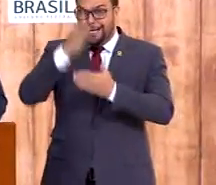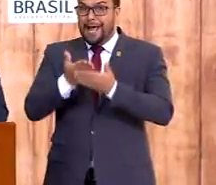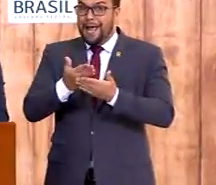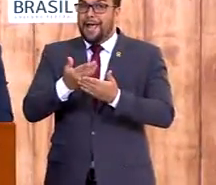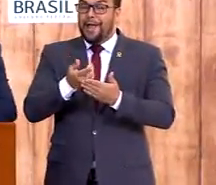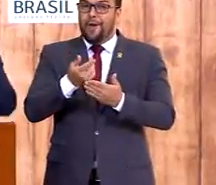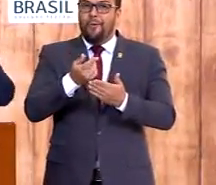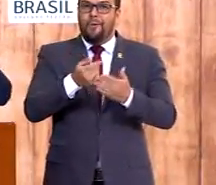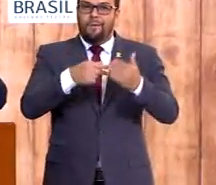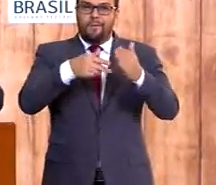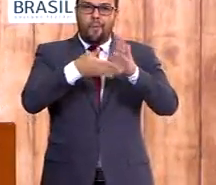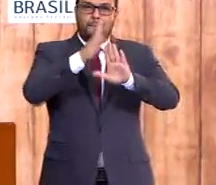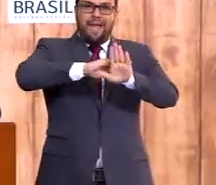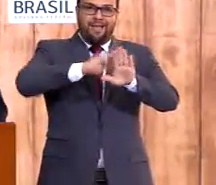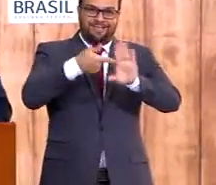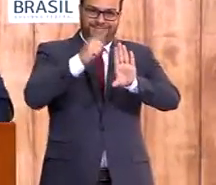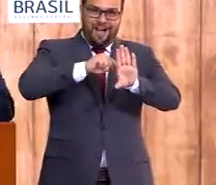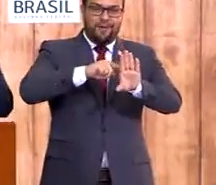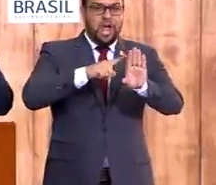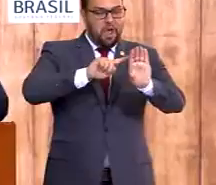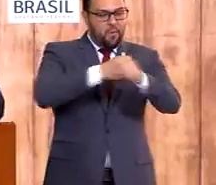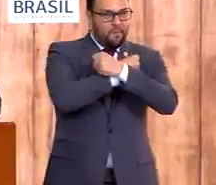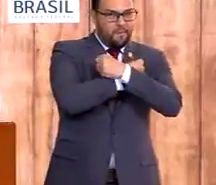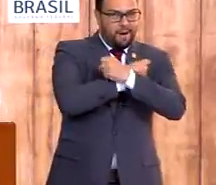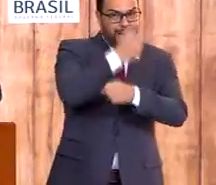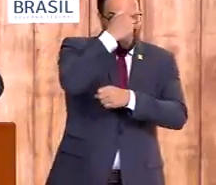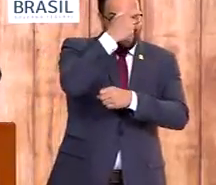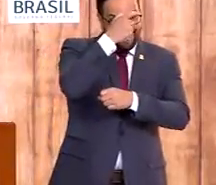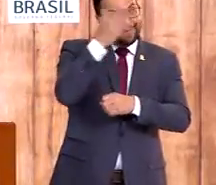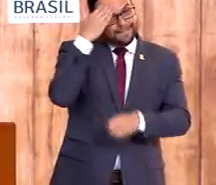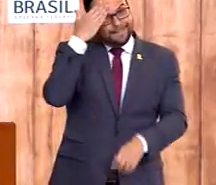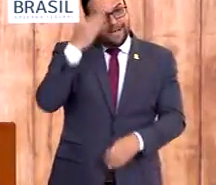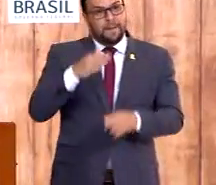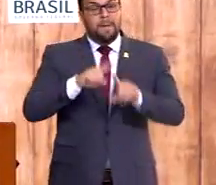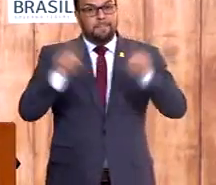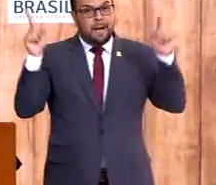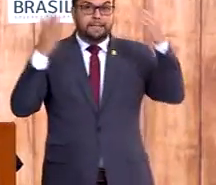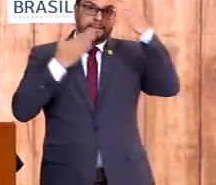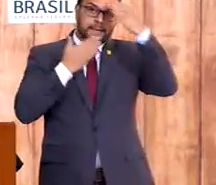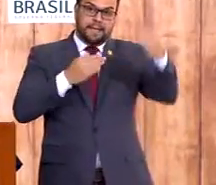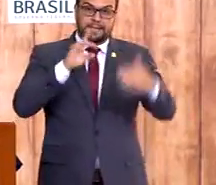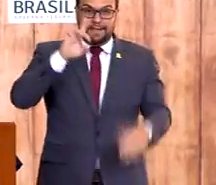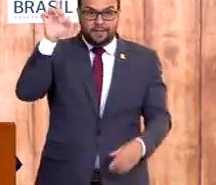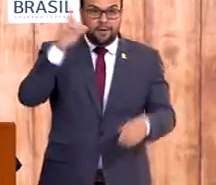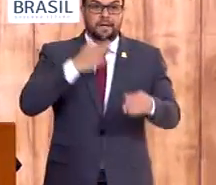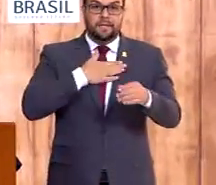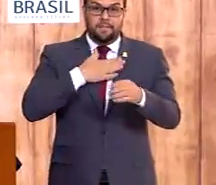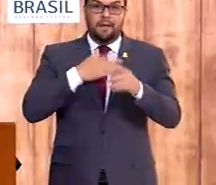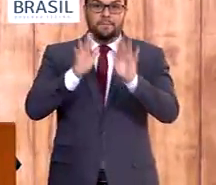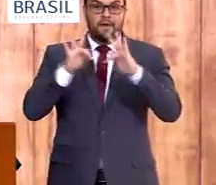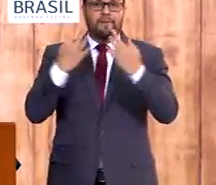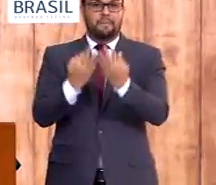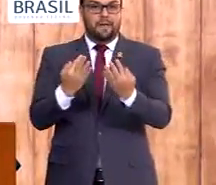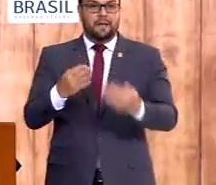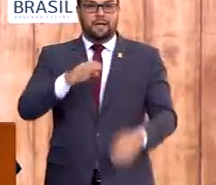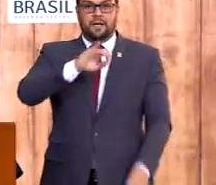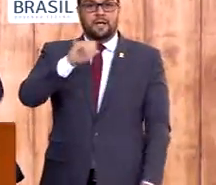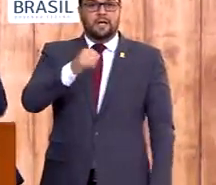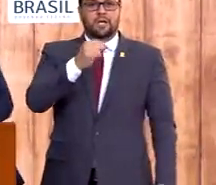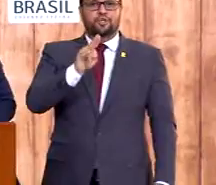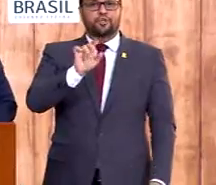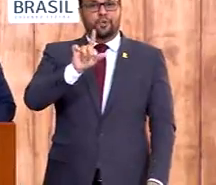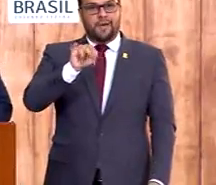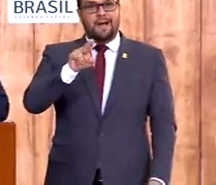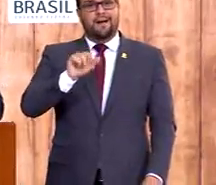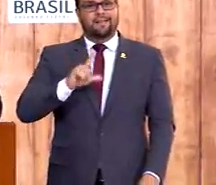mas graças a Deus EA minha família Juliana camatti frias a minha filha